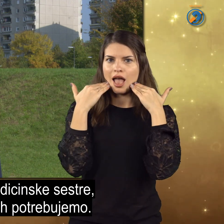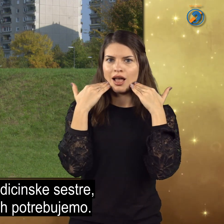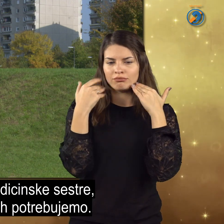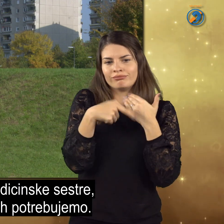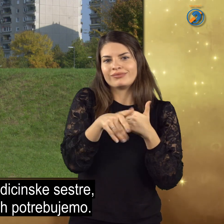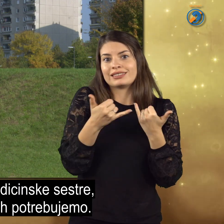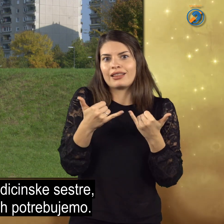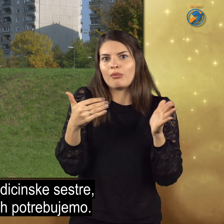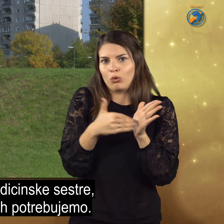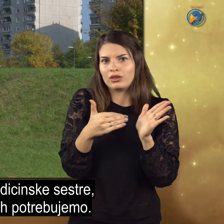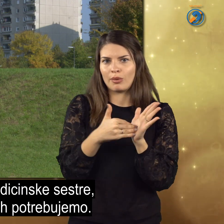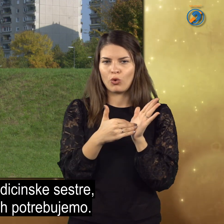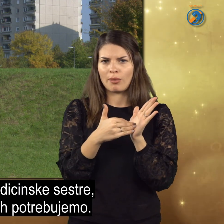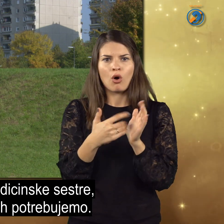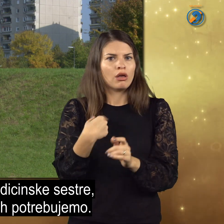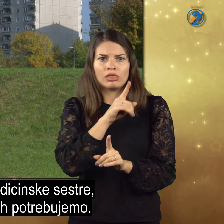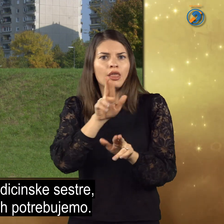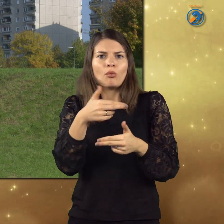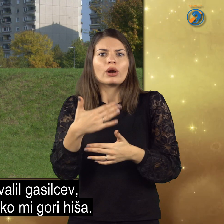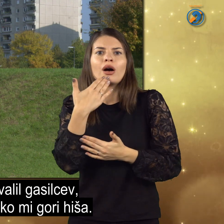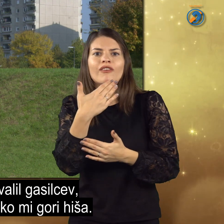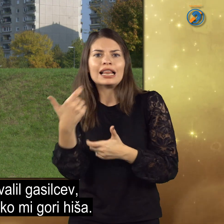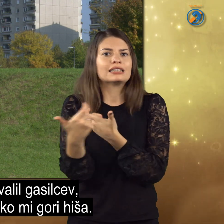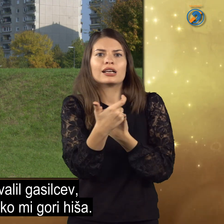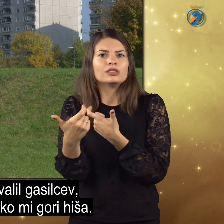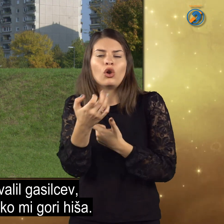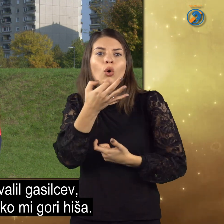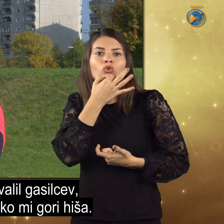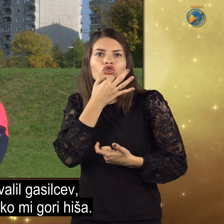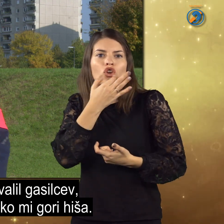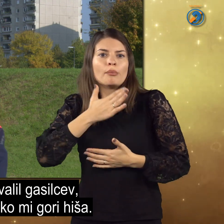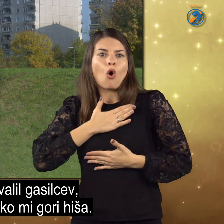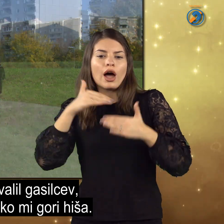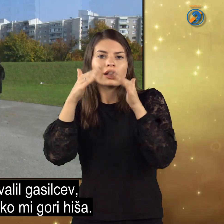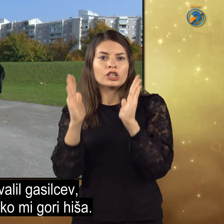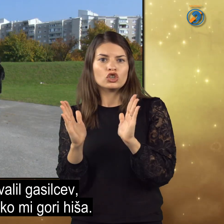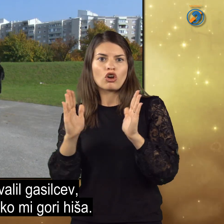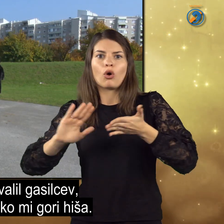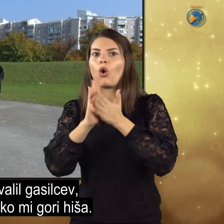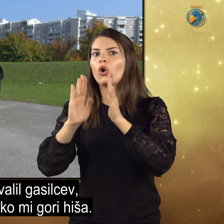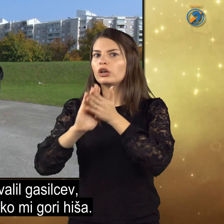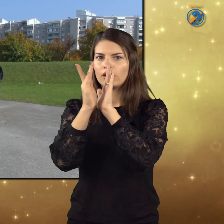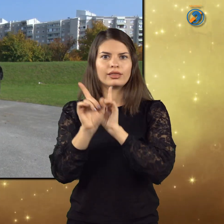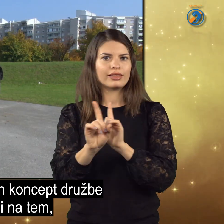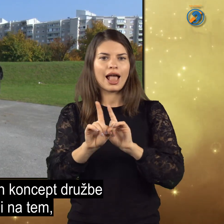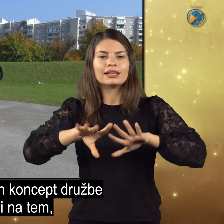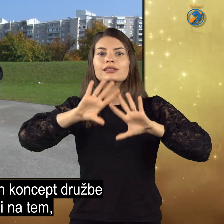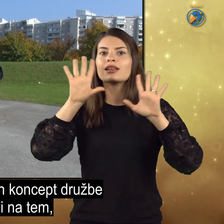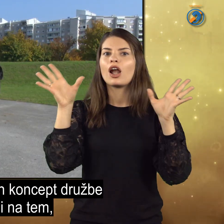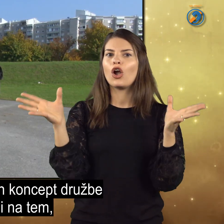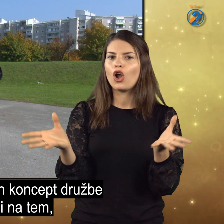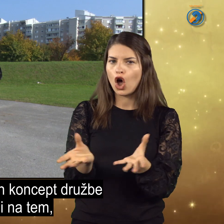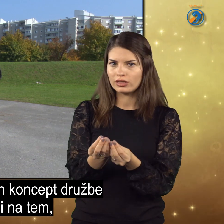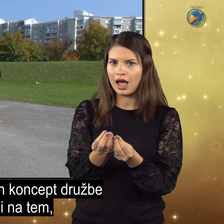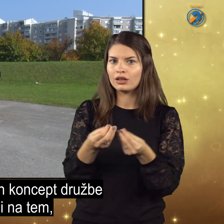sestrah, takrat jih potrebujemo. Ne bom hvalil gasilcev, sem tam samo takrat, ko mi gori hiša, ne. Ampak